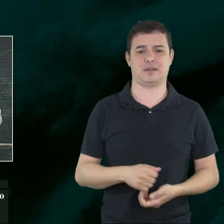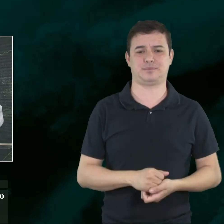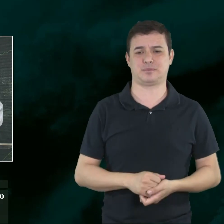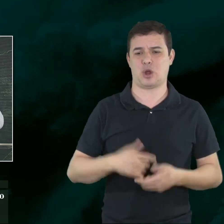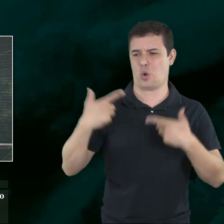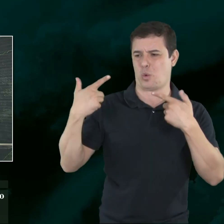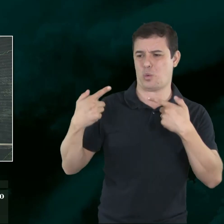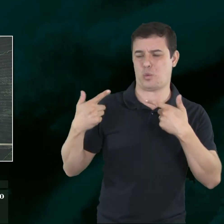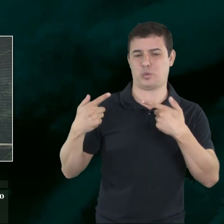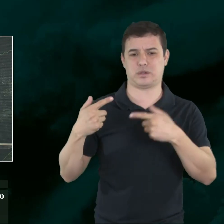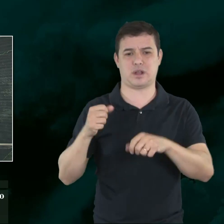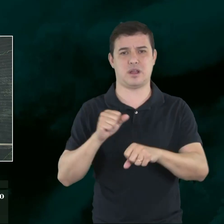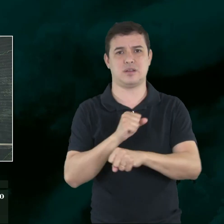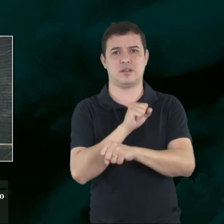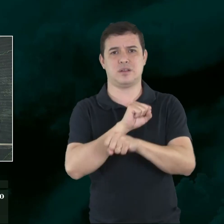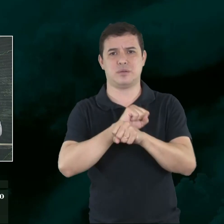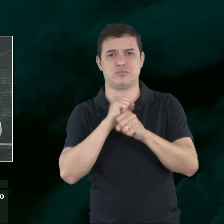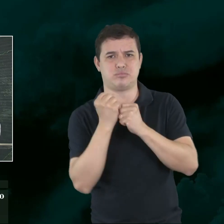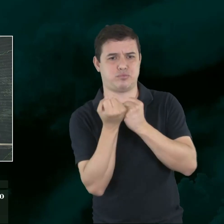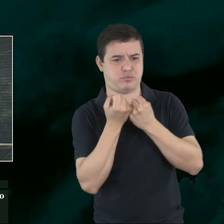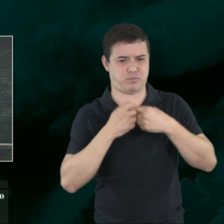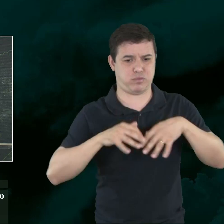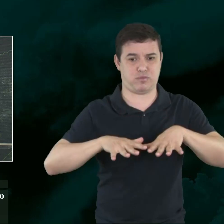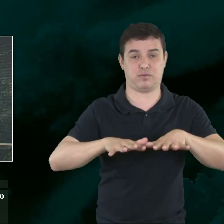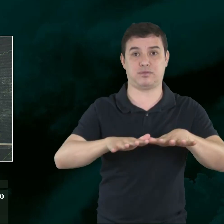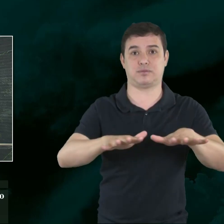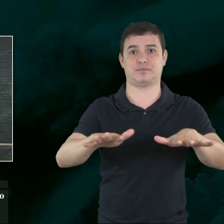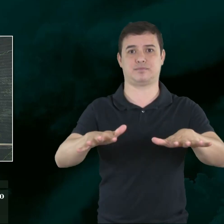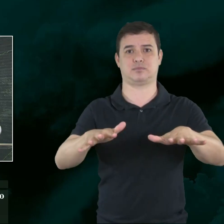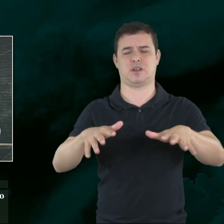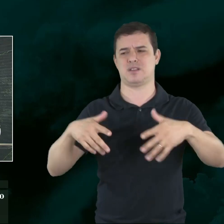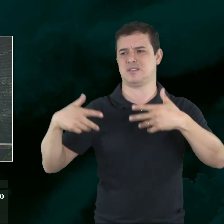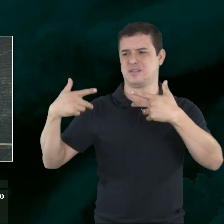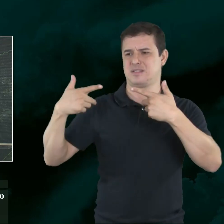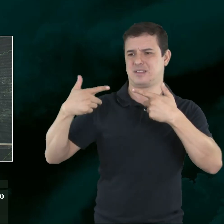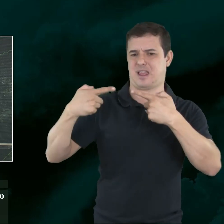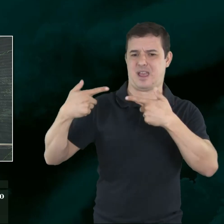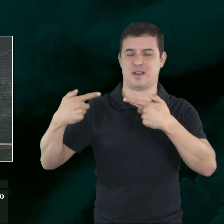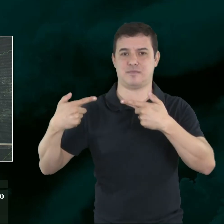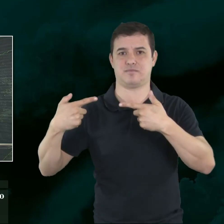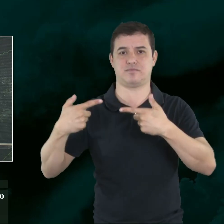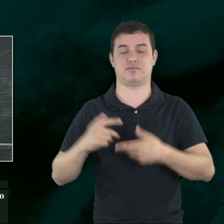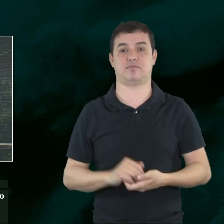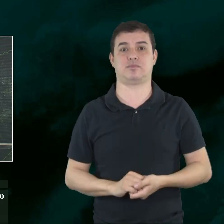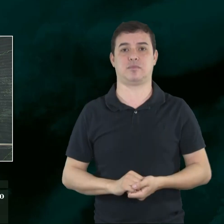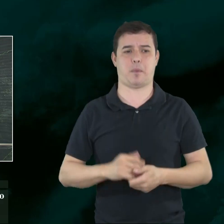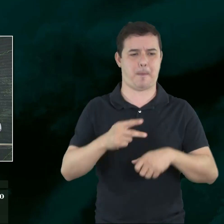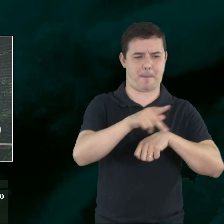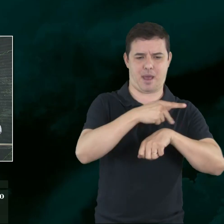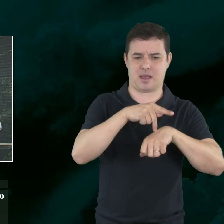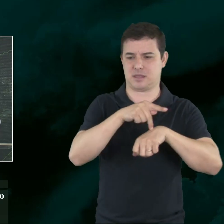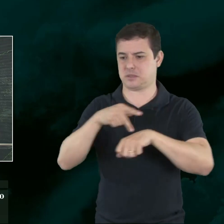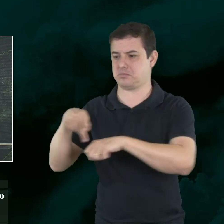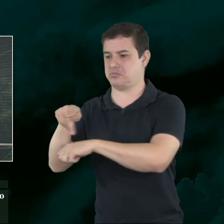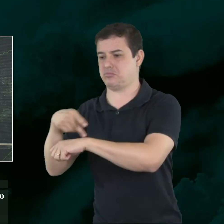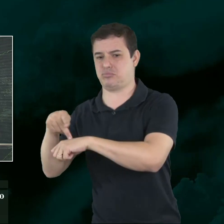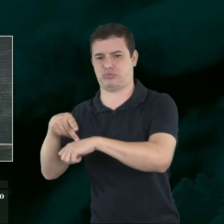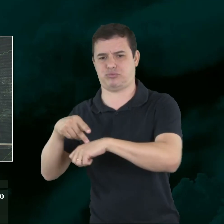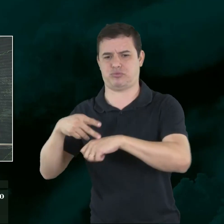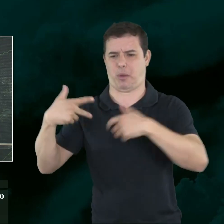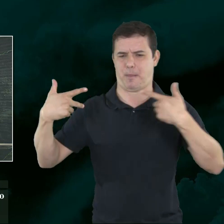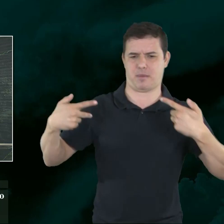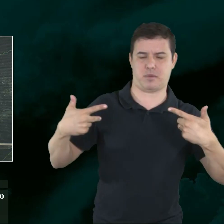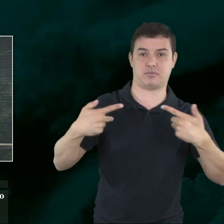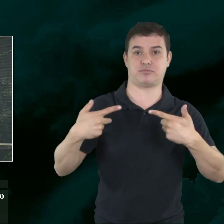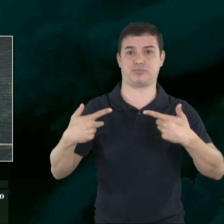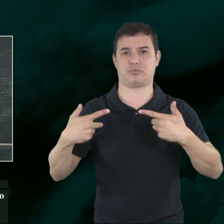estamos vivendo nesses dias. Guerras, rumores de guerras, reino contra reino, nação contra nação, fomes, terremotos,